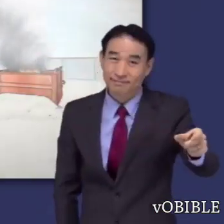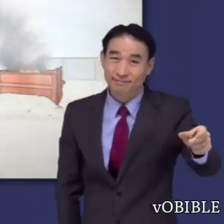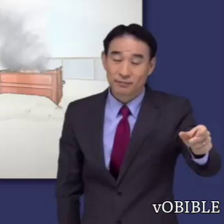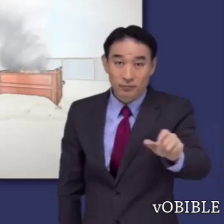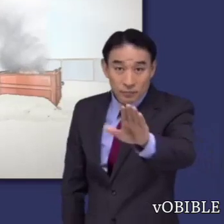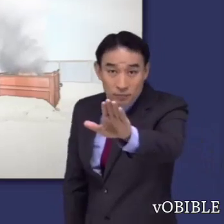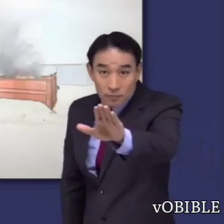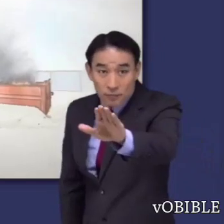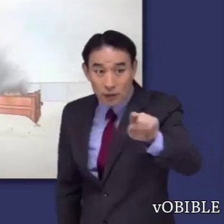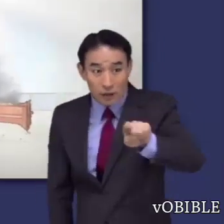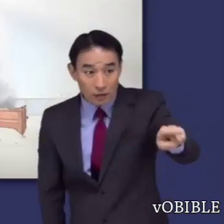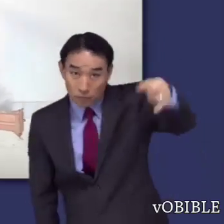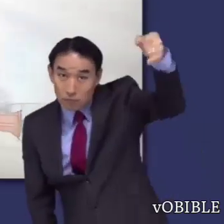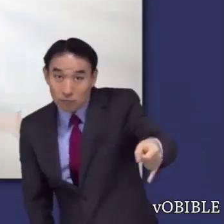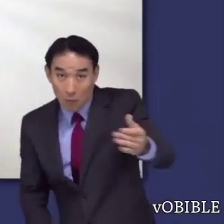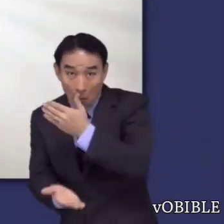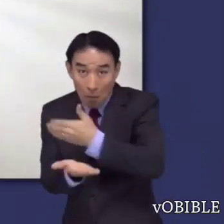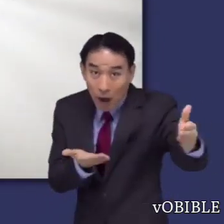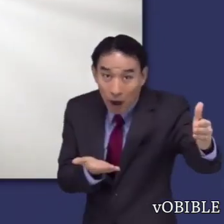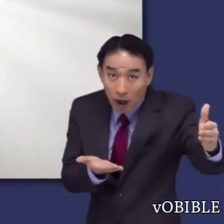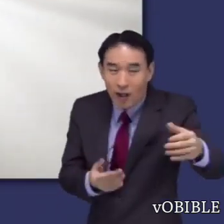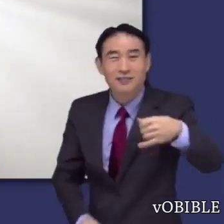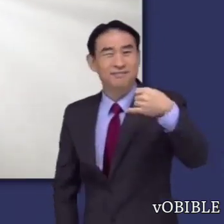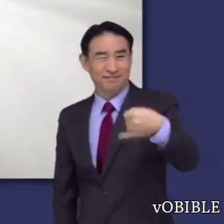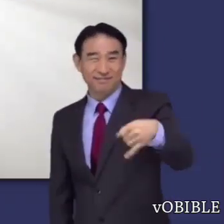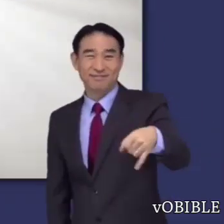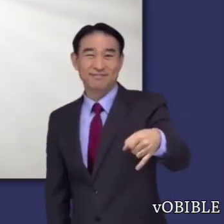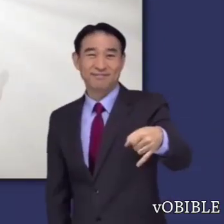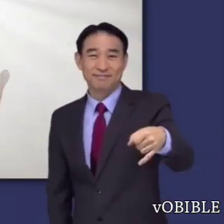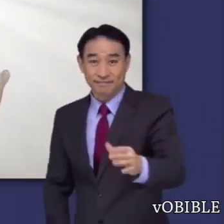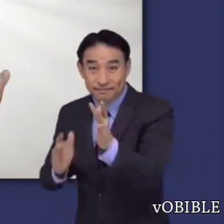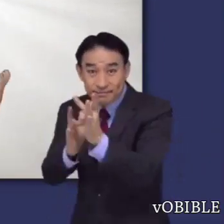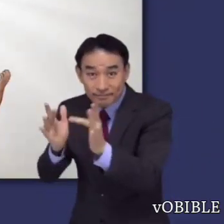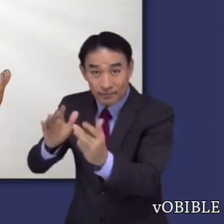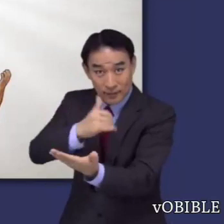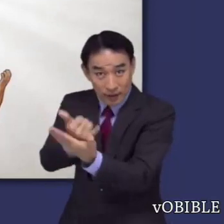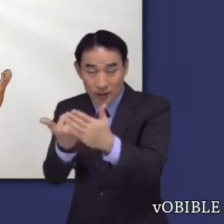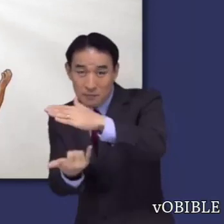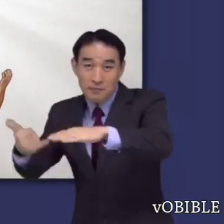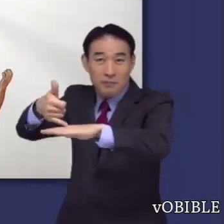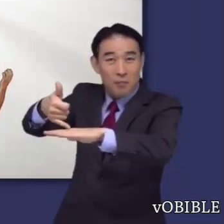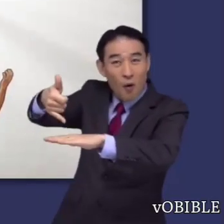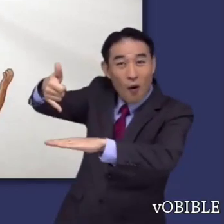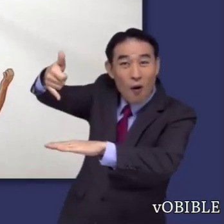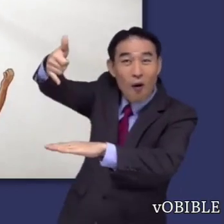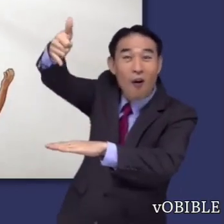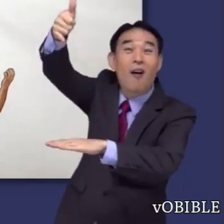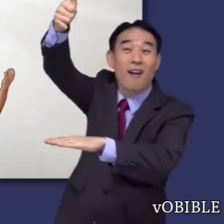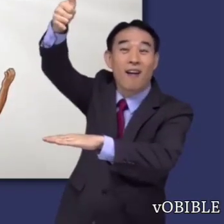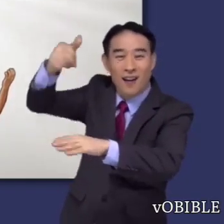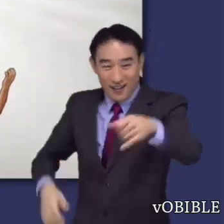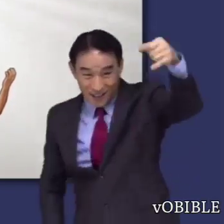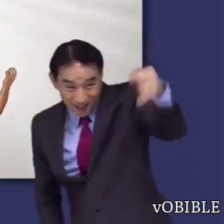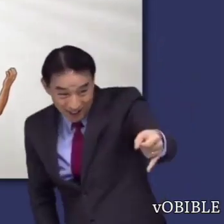不过，有一个不是人手建造的圣幕更伟大。这个圣幕指的是根据基督赎价所建